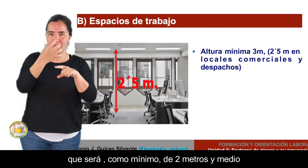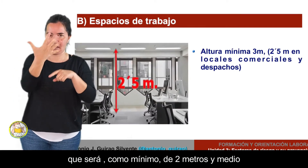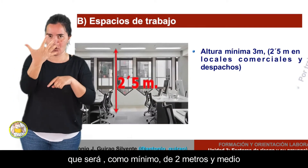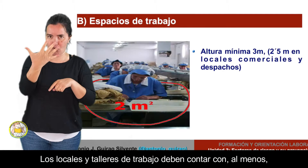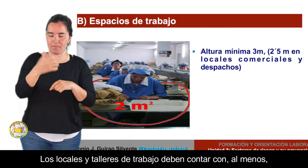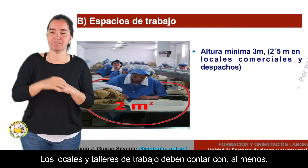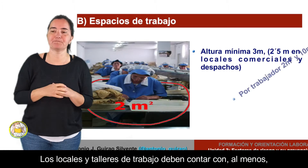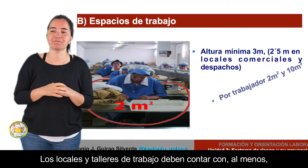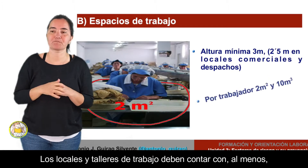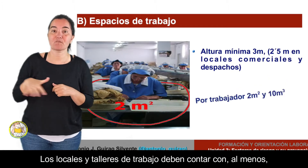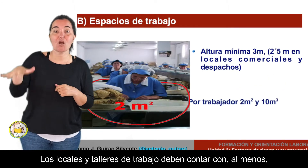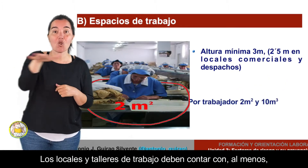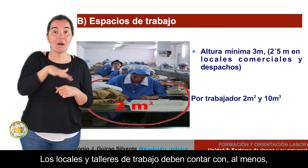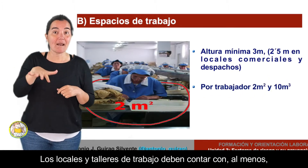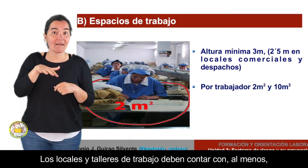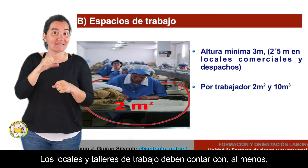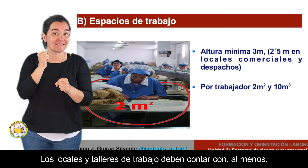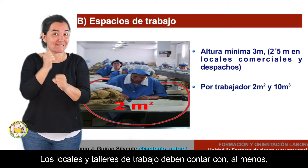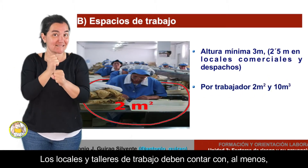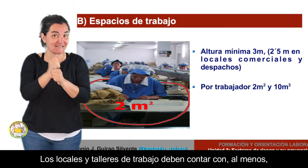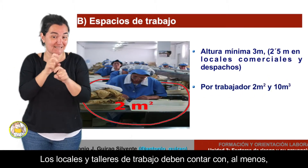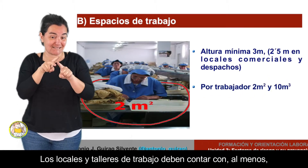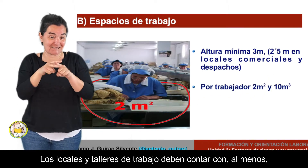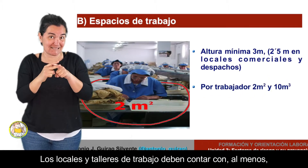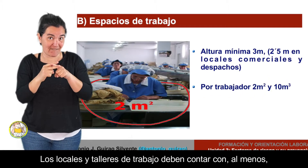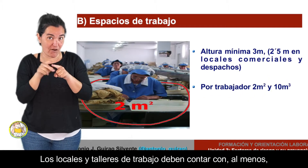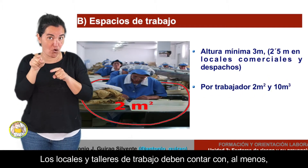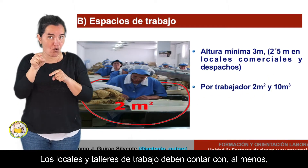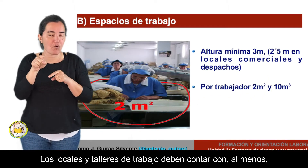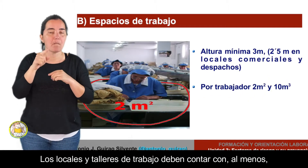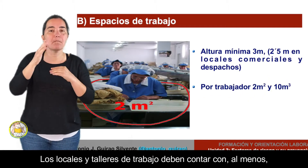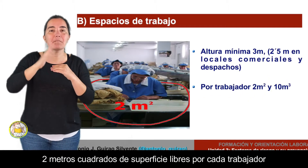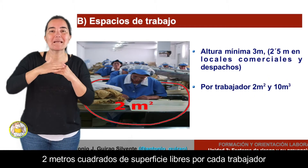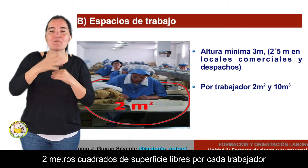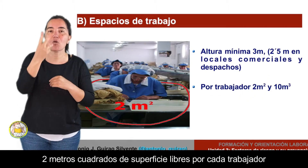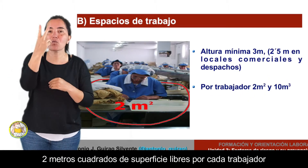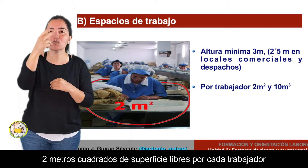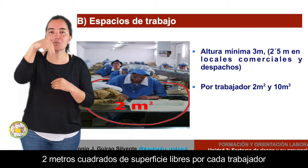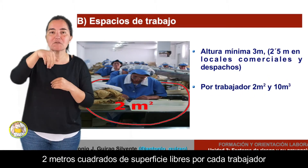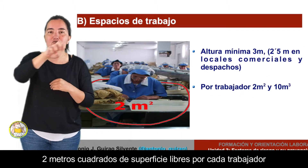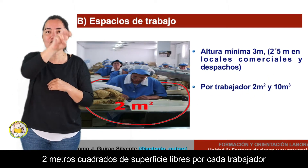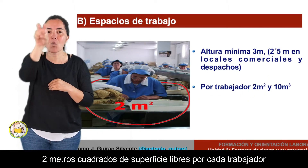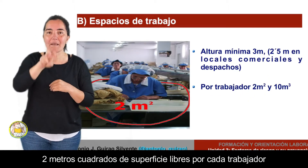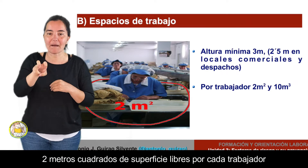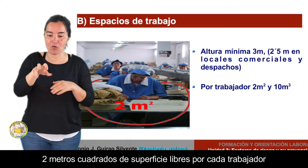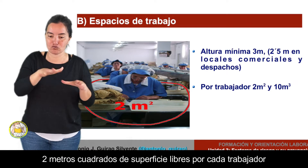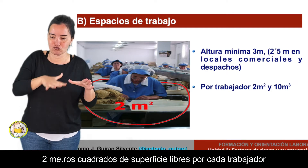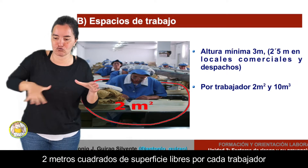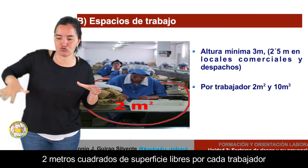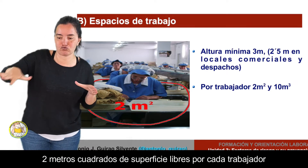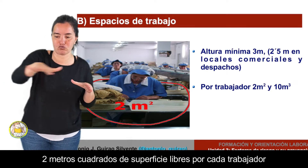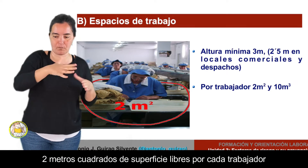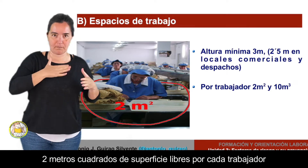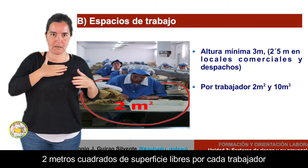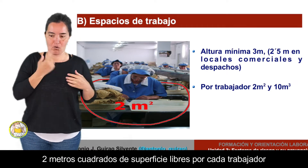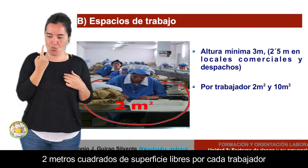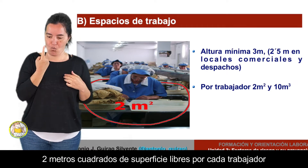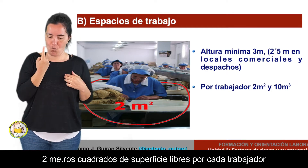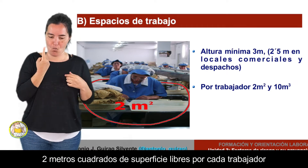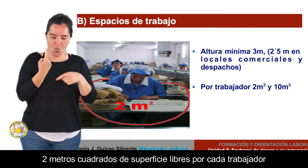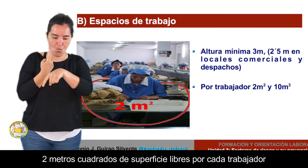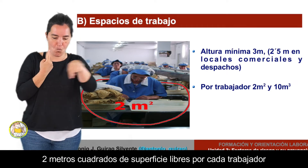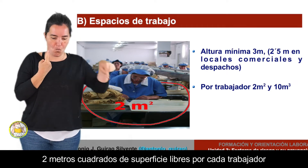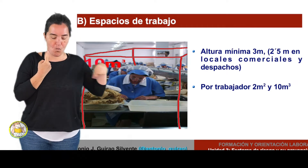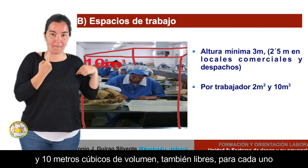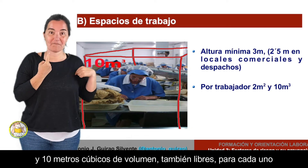metros. Los locales y talleres de trabajo deben contar con al menos 2 metros cuadrados de superficie libres por